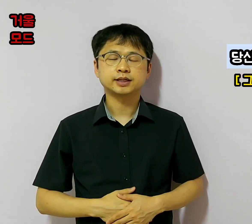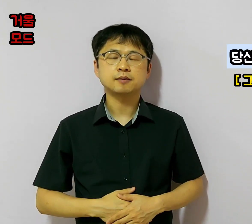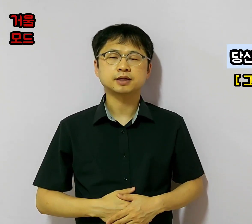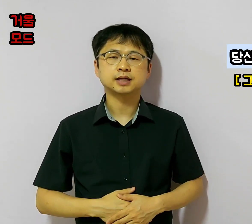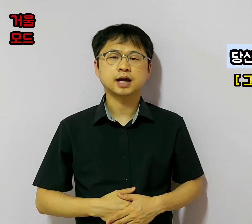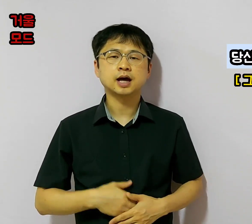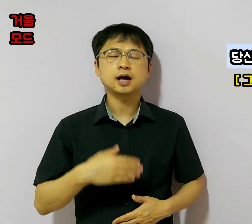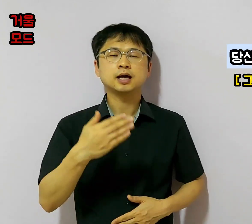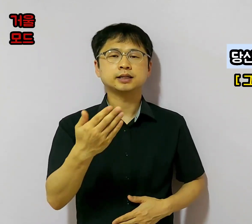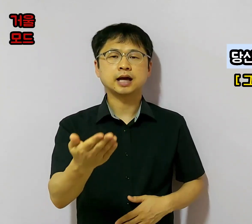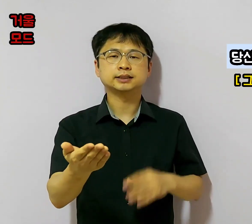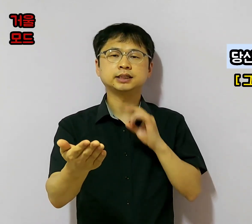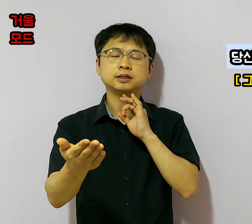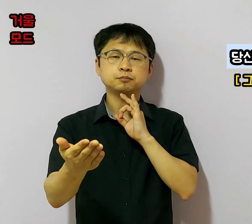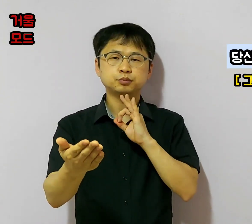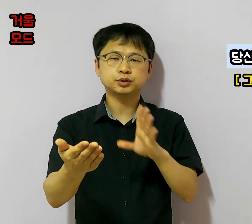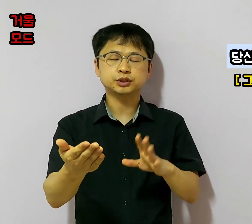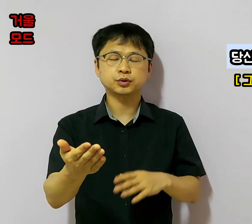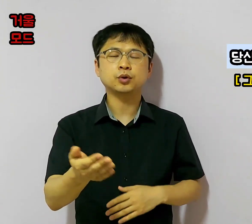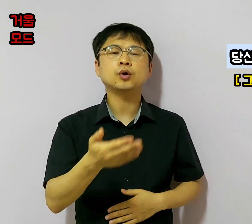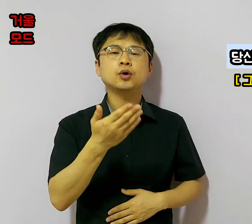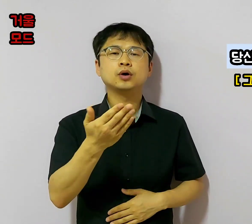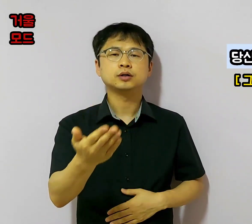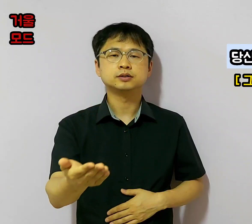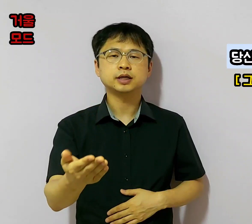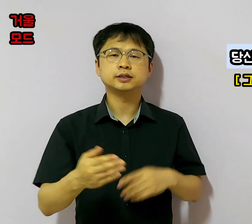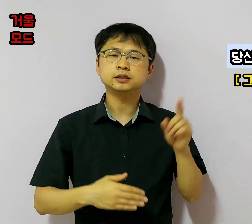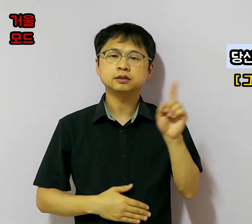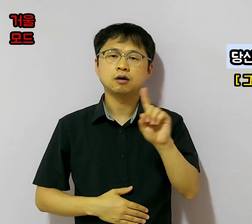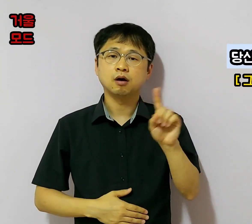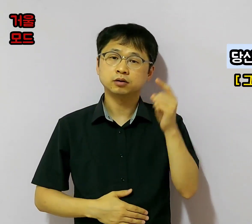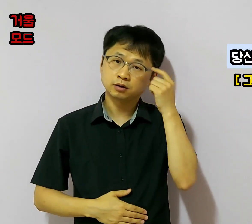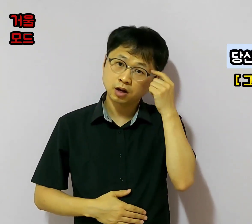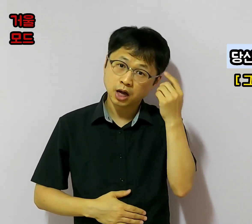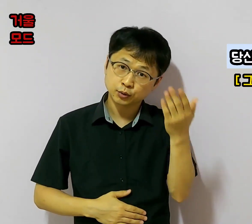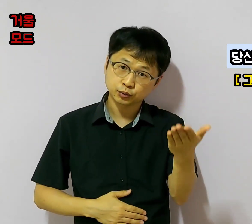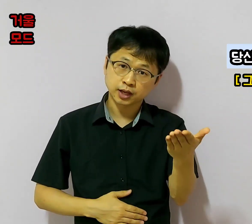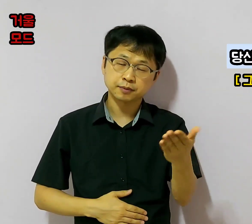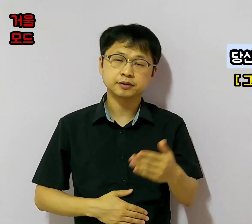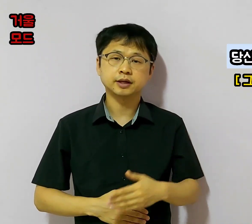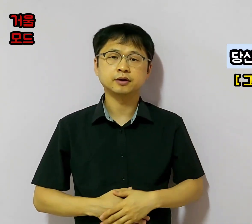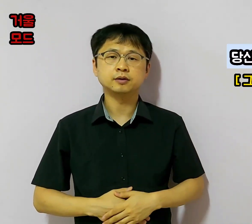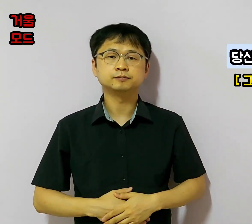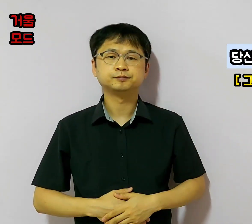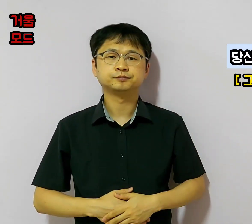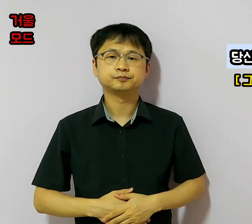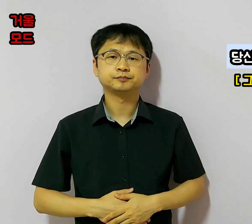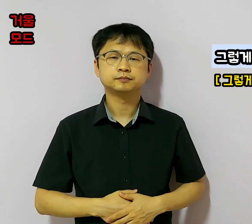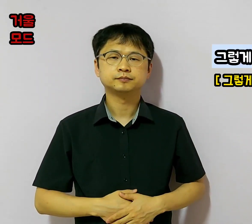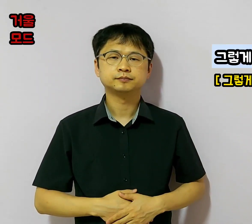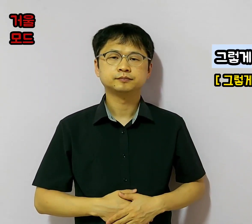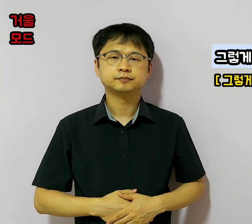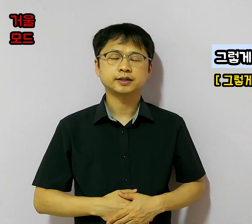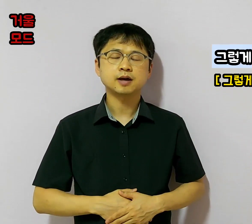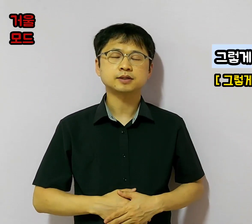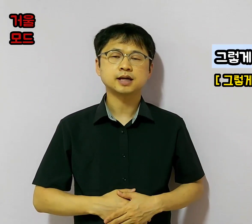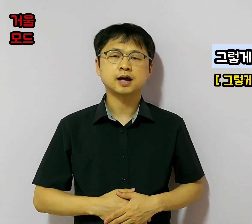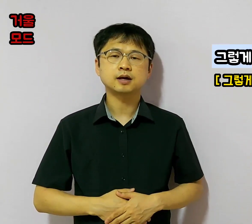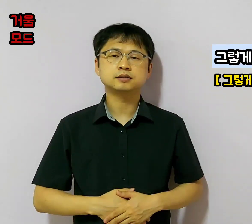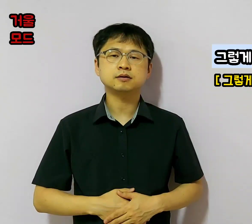다음 가사 당신뿐이죠. 그대는 어떤가요?도 다 배웠네요. 네, 다음 가사